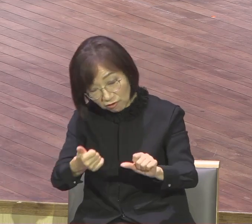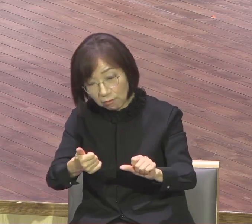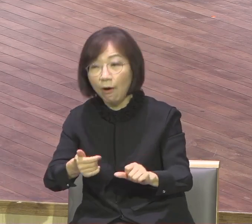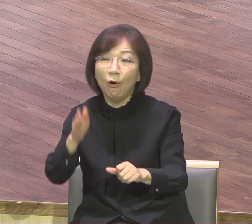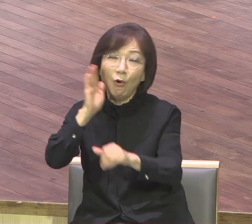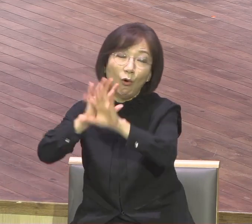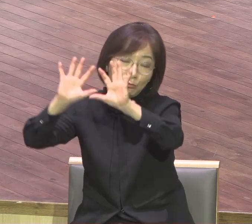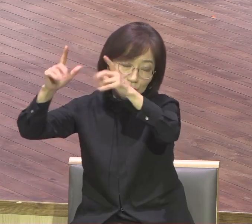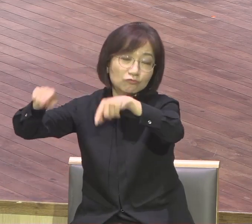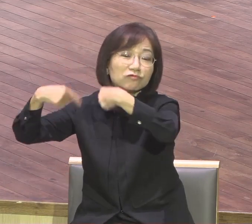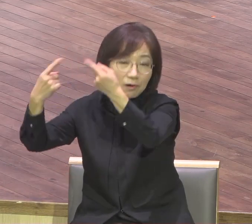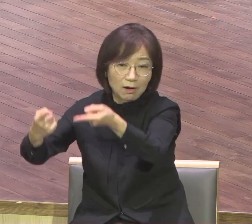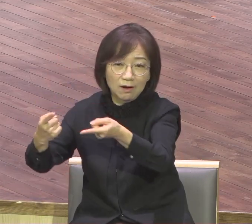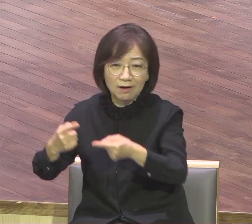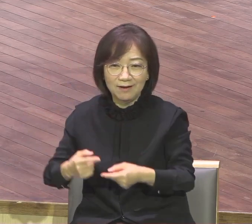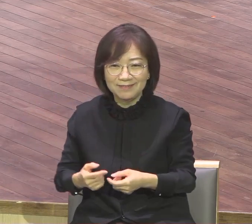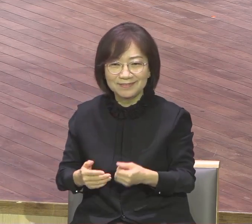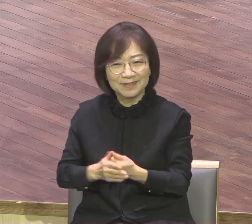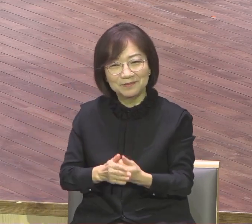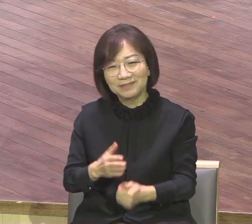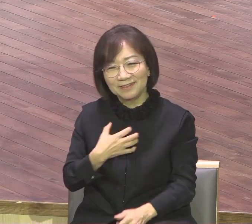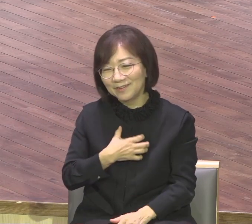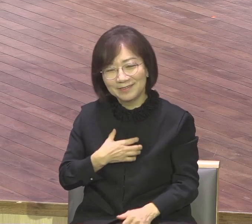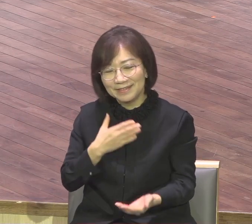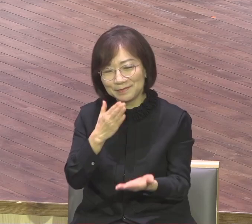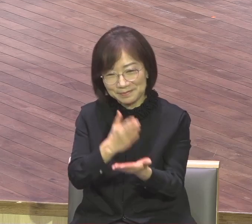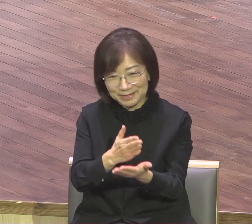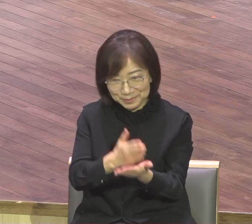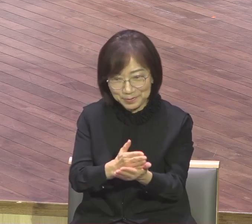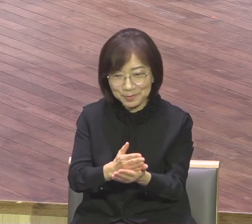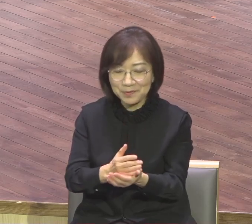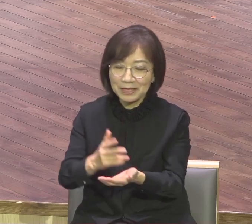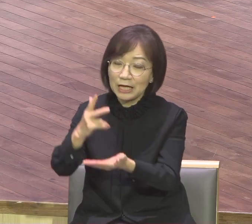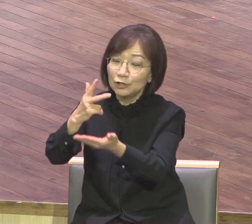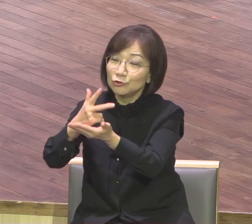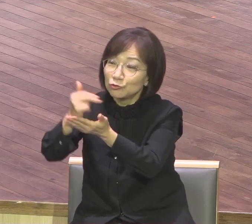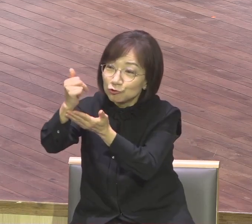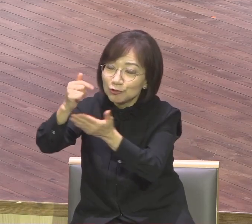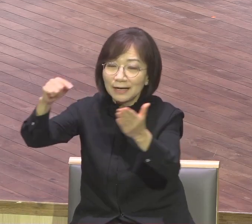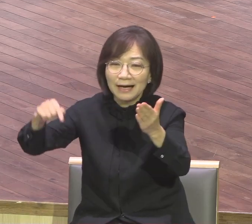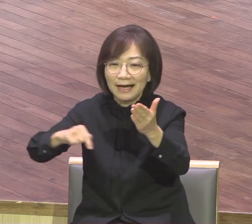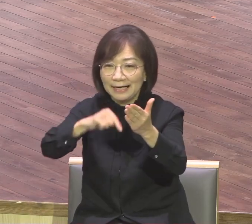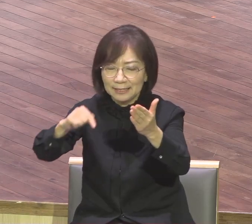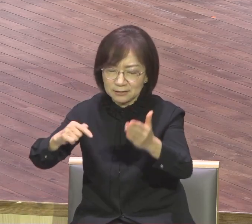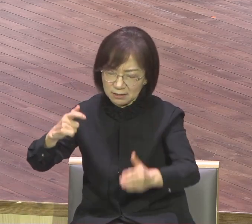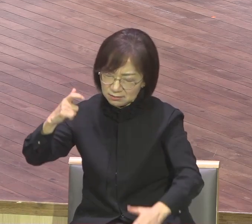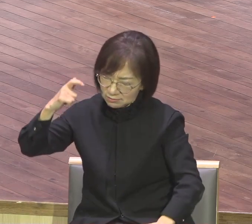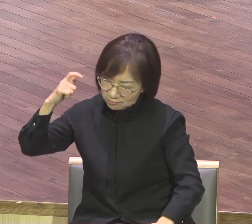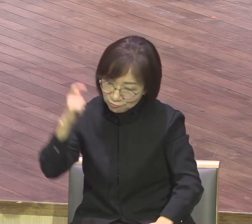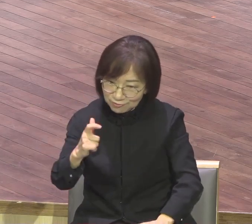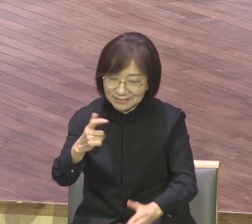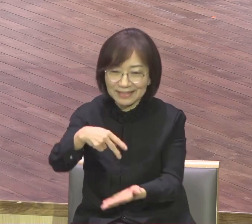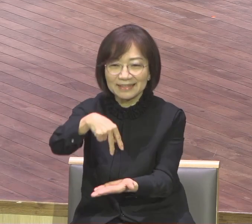es nuestra identidad. 영계 모든 성도들 말씀을 통해서 주 안에서 굳게 서는 삶이 시작되기 바랍니다. Todos los creyentes espero que